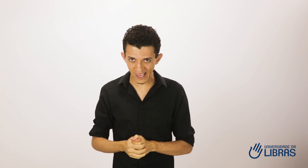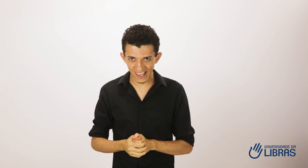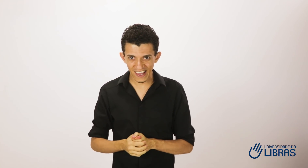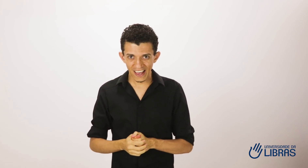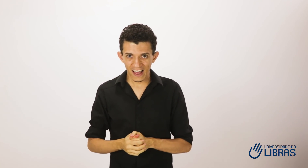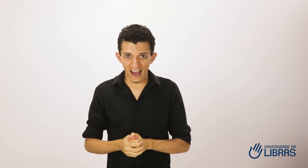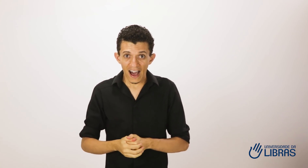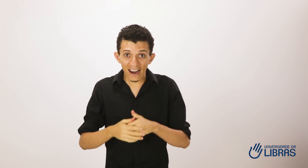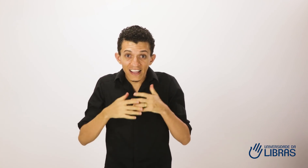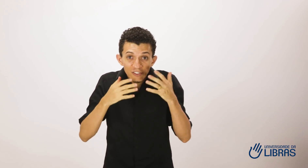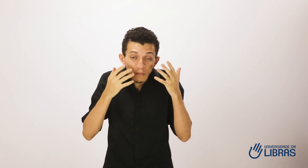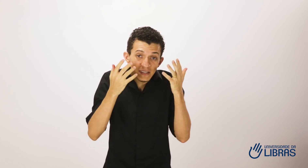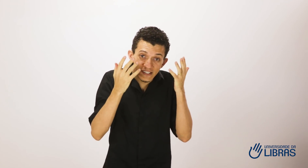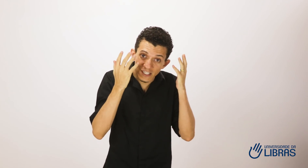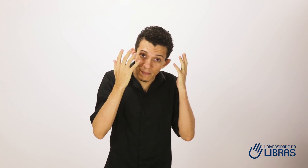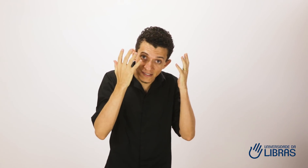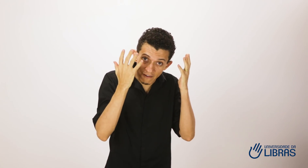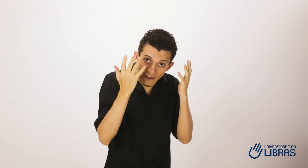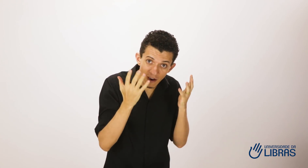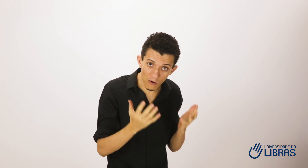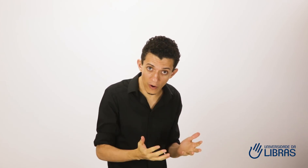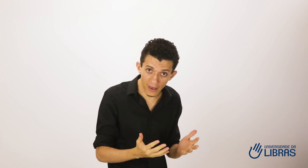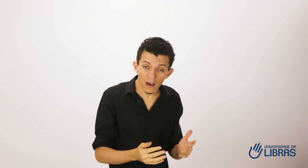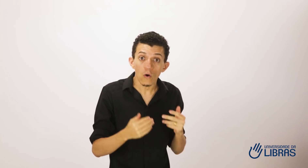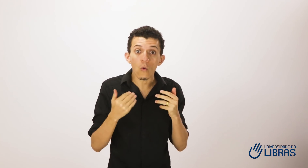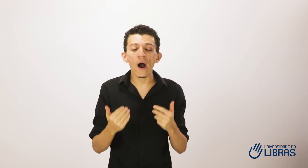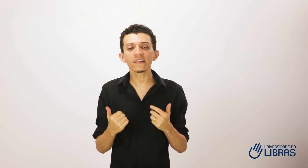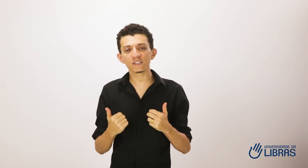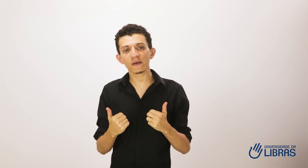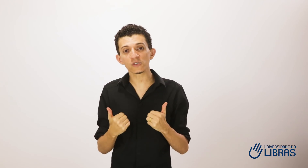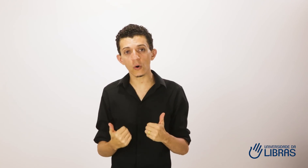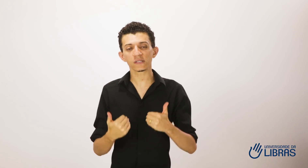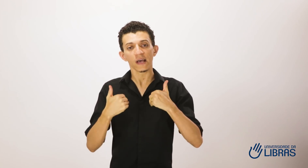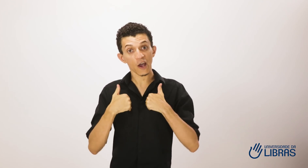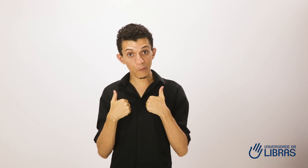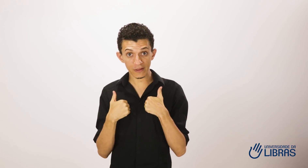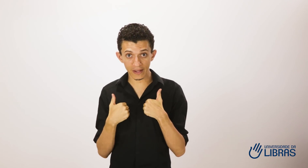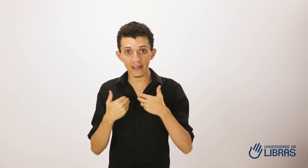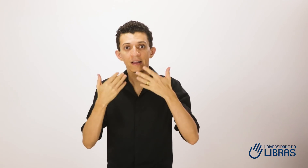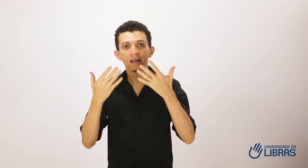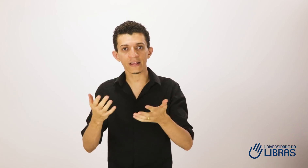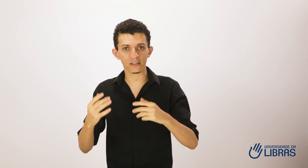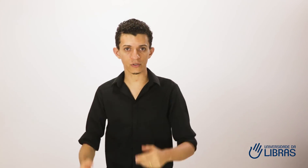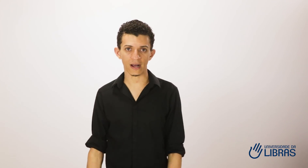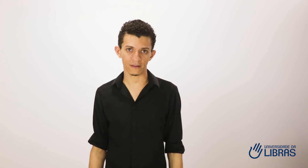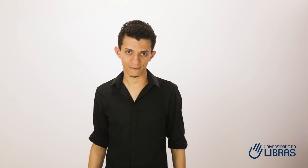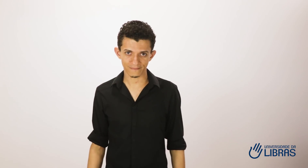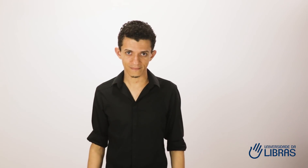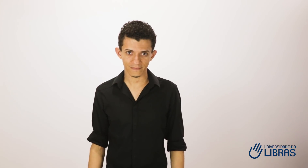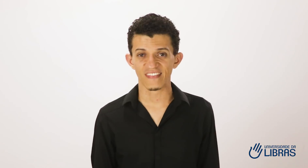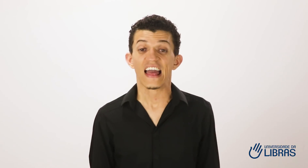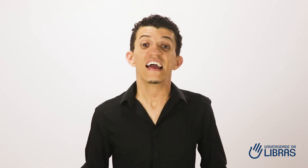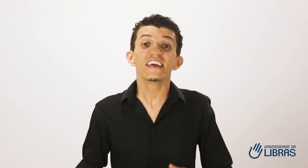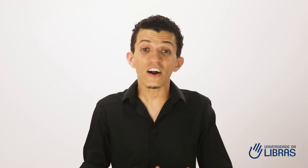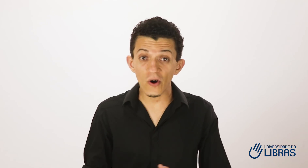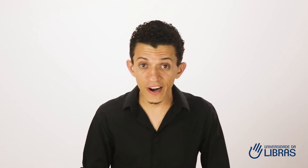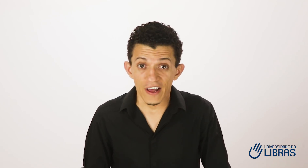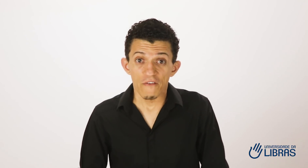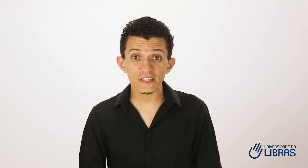também. Além de não precisar de passar vergonha, quantas pessoas eu poderia ter ajudado? E agora, você